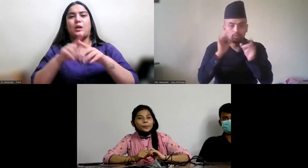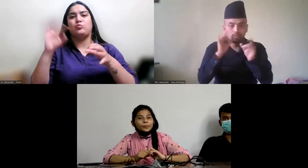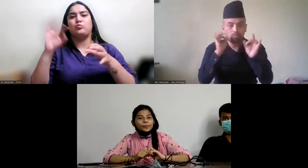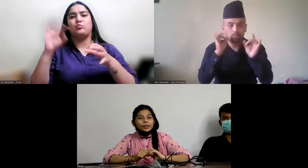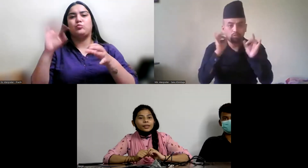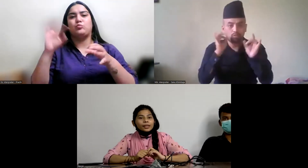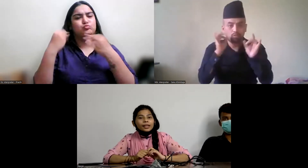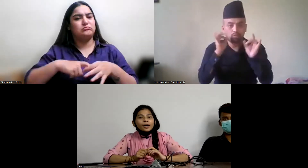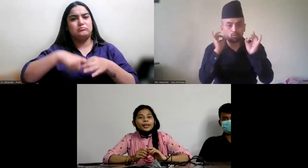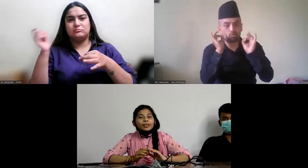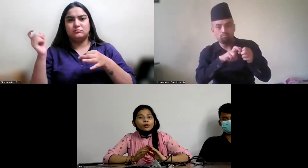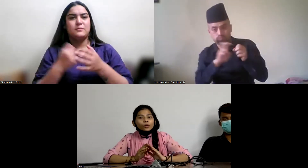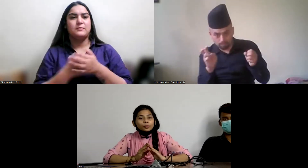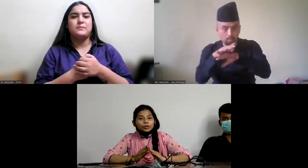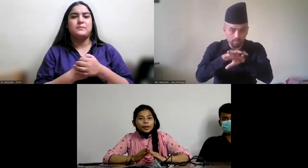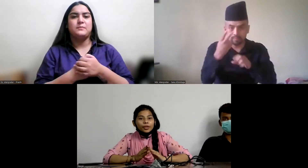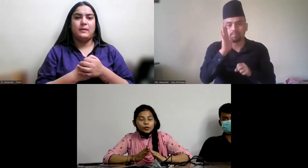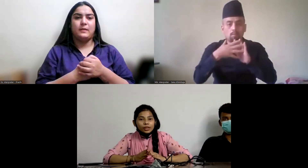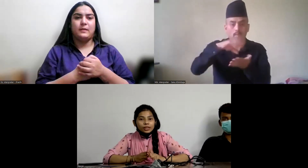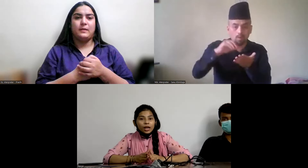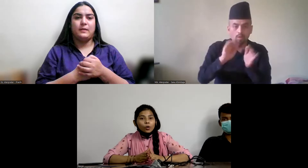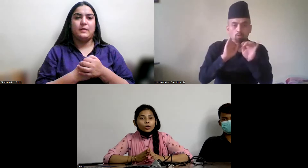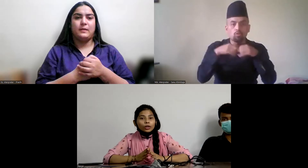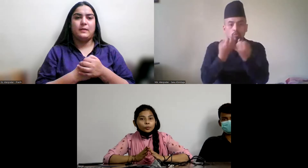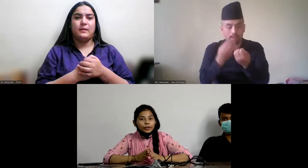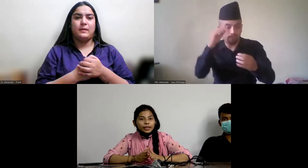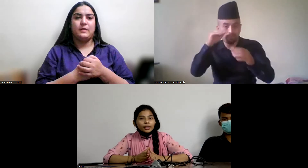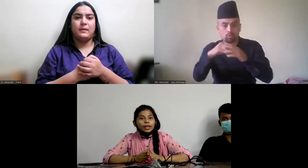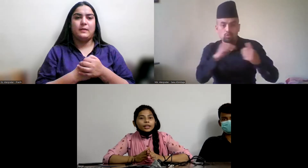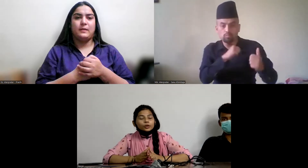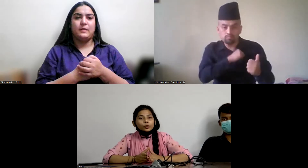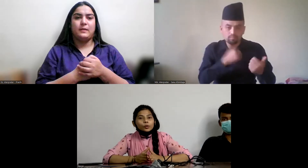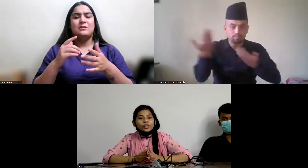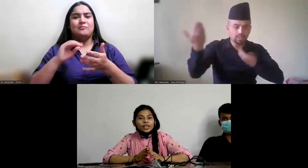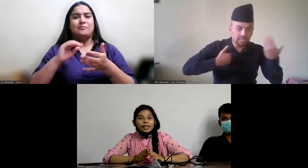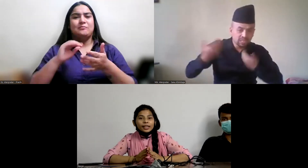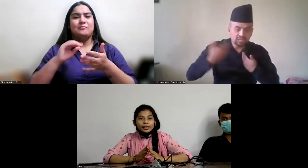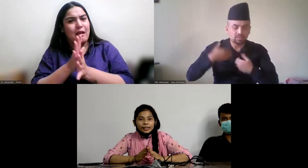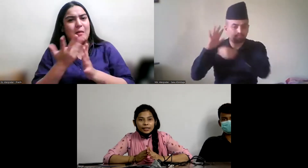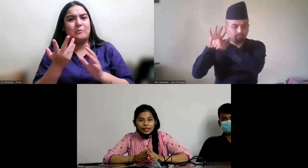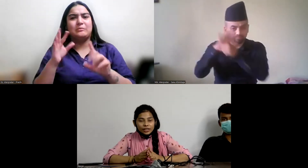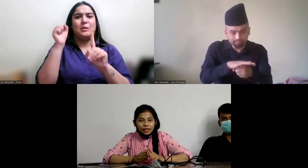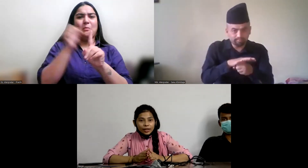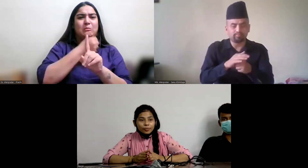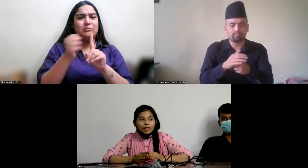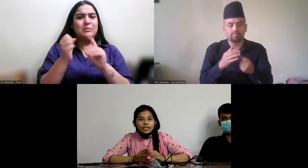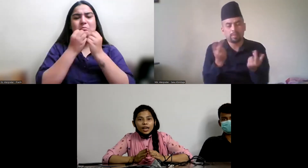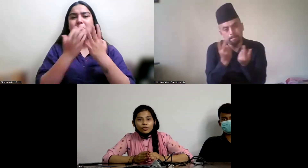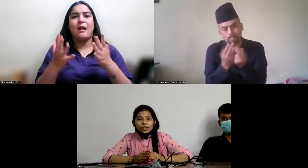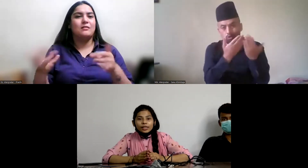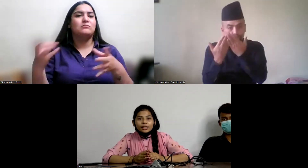होना, परिवार और समुदाय में यौन हिंसा और उत्पीड़न, स्कूलों में शारीरिक दंड दिया